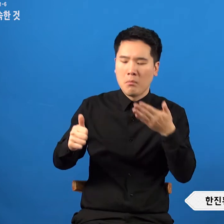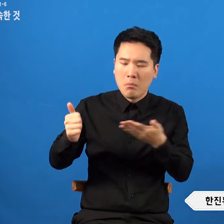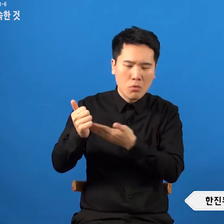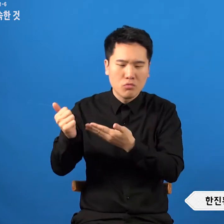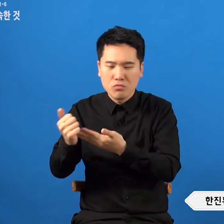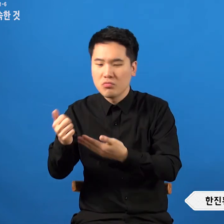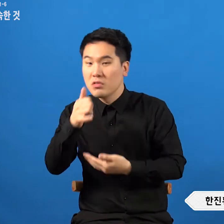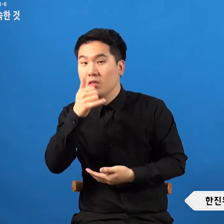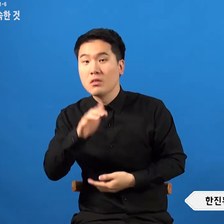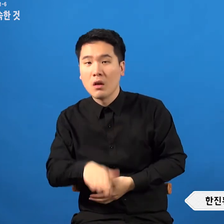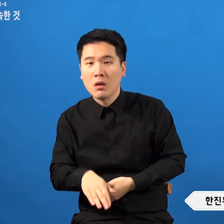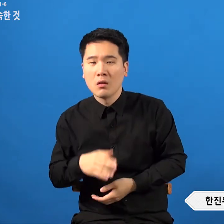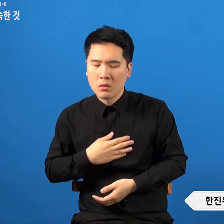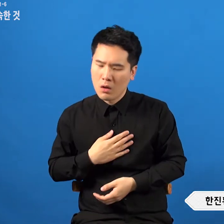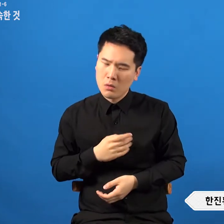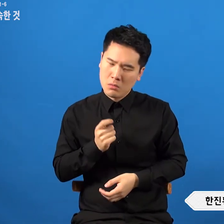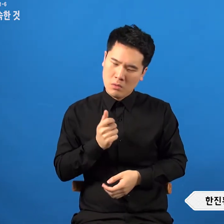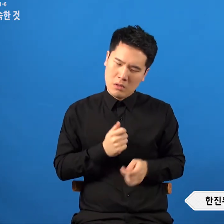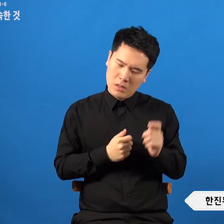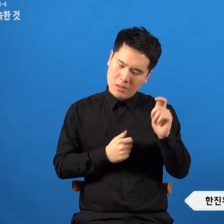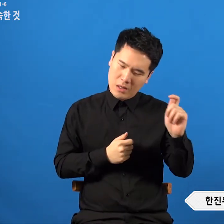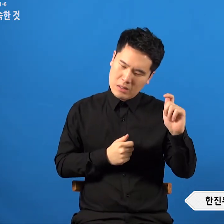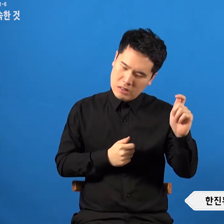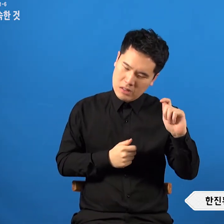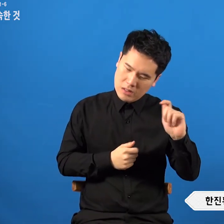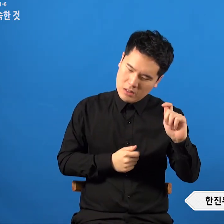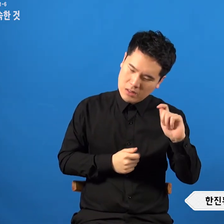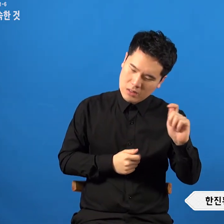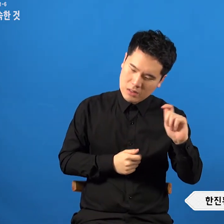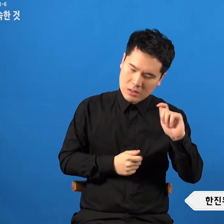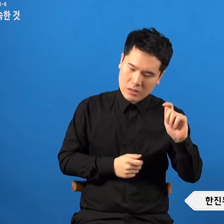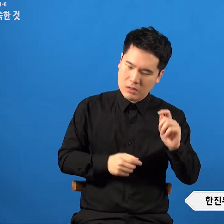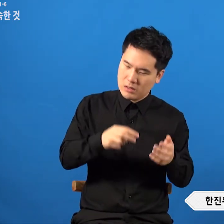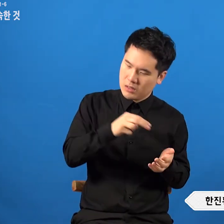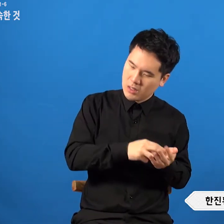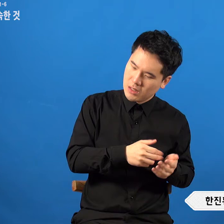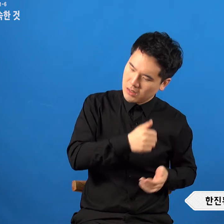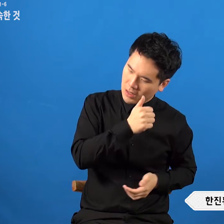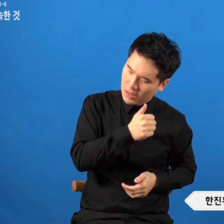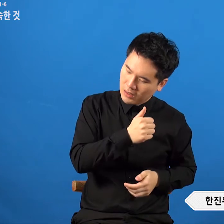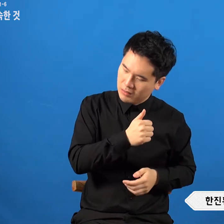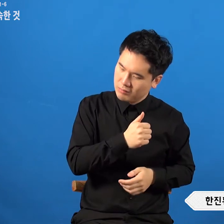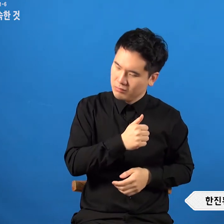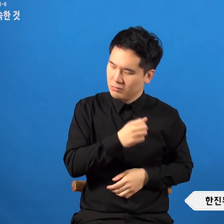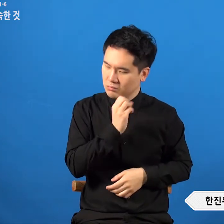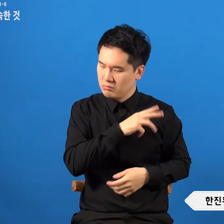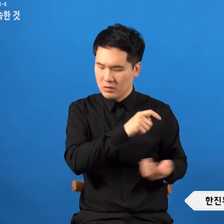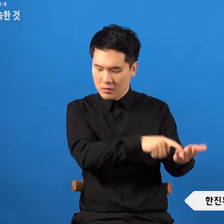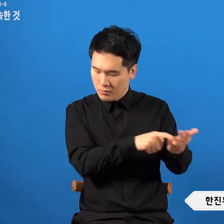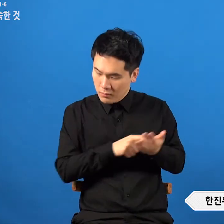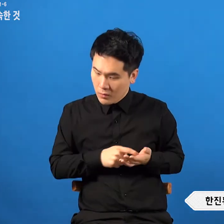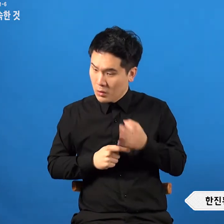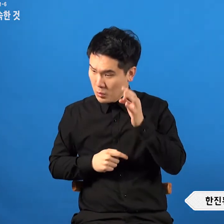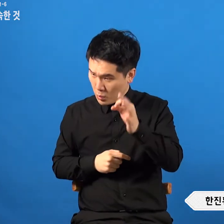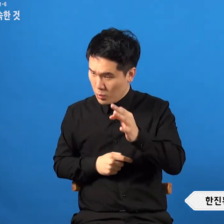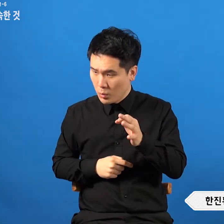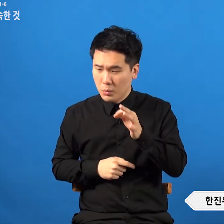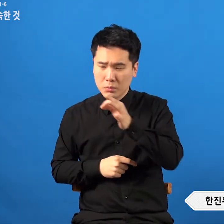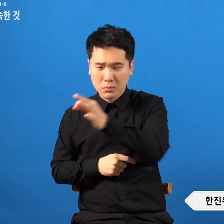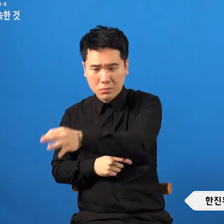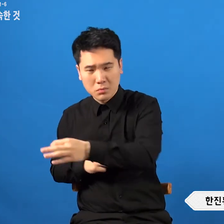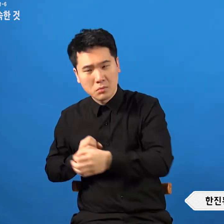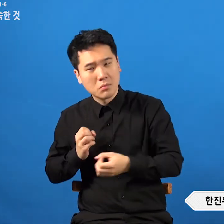내가 꼭 택시를 타야 되나? 그냥 지하철 타면서 절약한 돈으로 선교비 보내야 하지